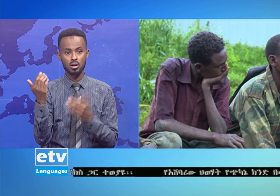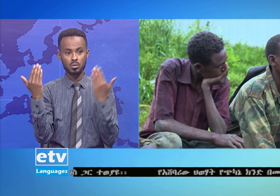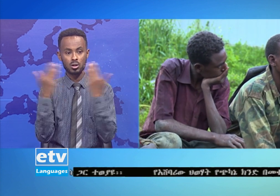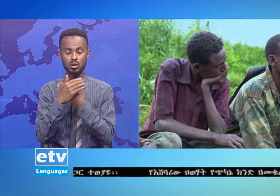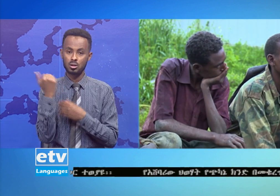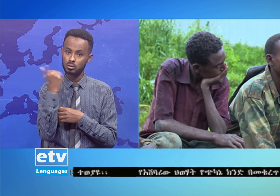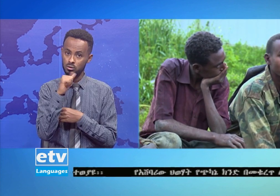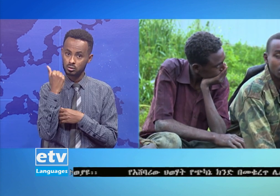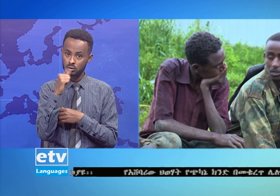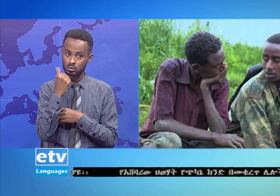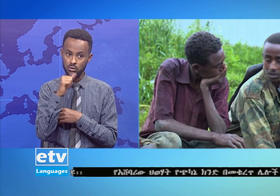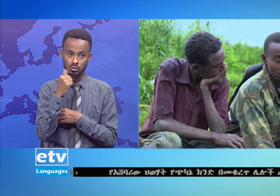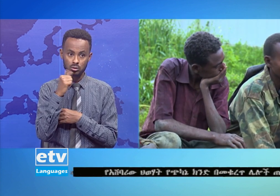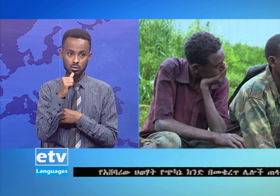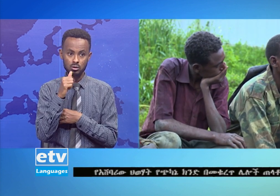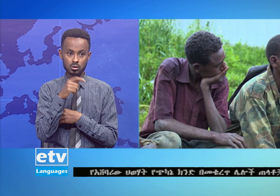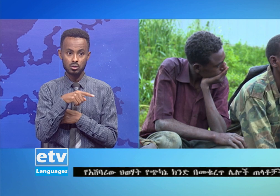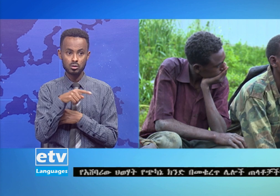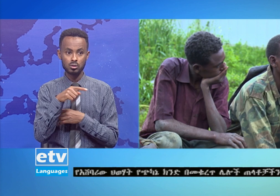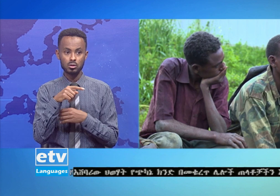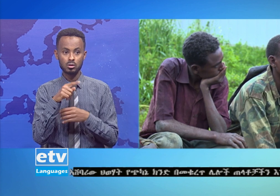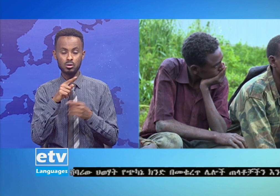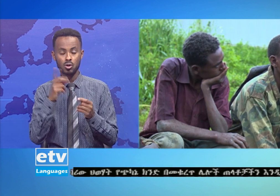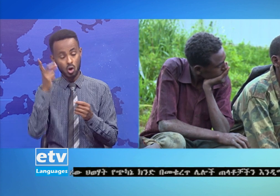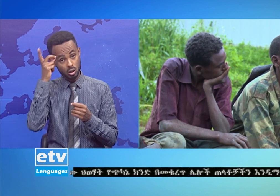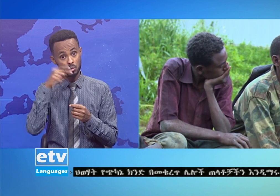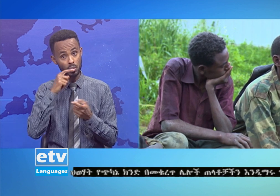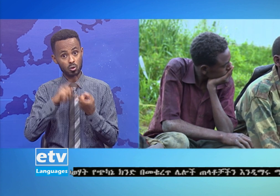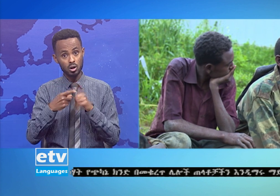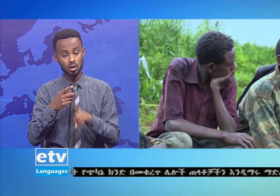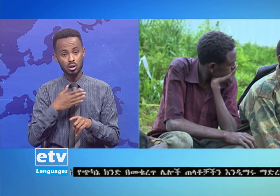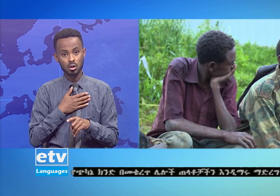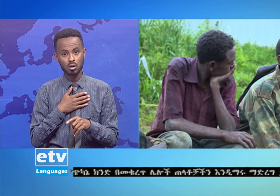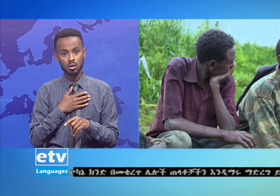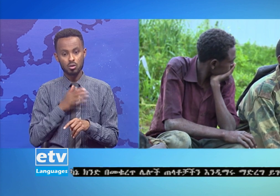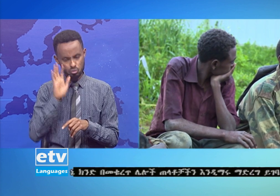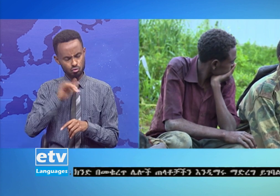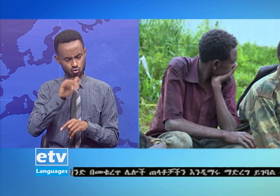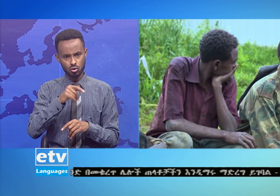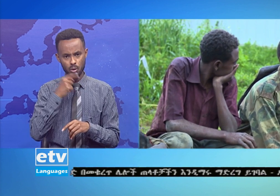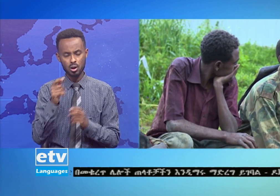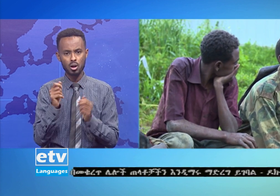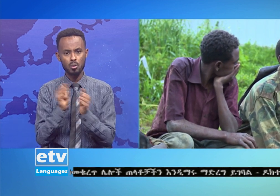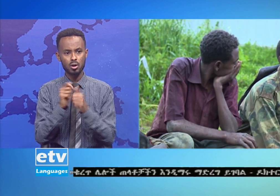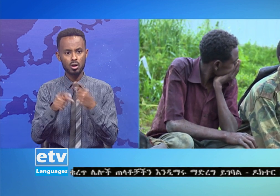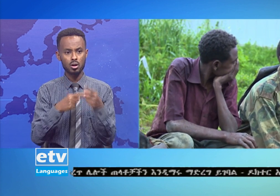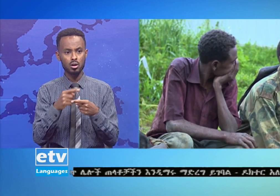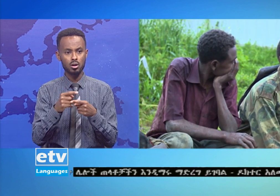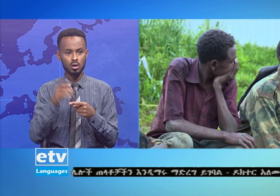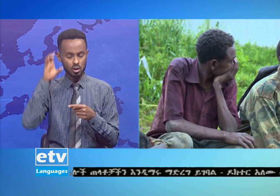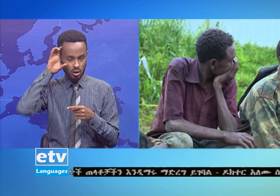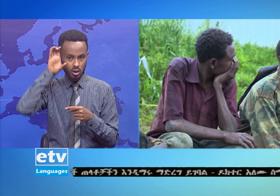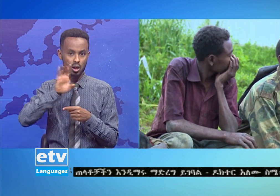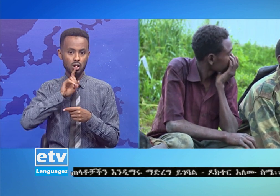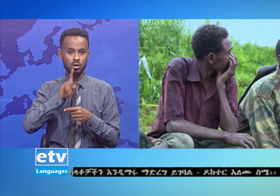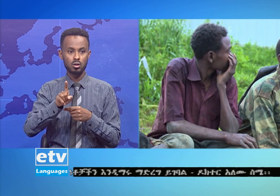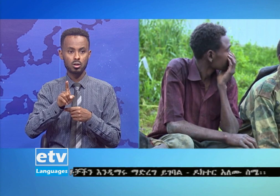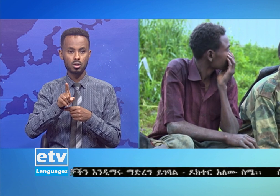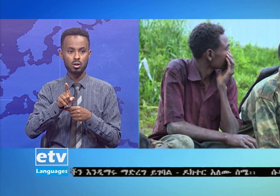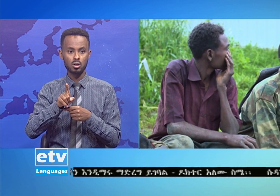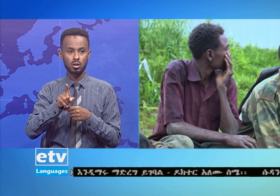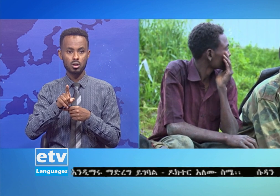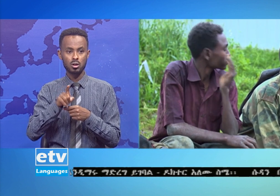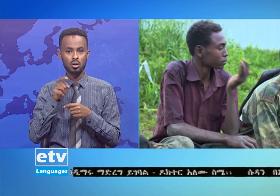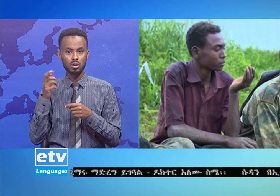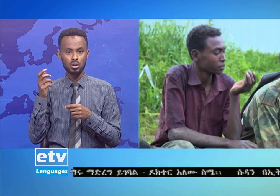ቤቱ አብረን ነበርን ዮሐንስ የሚባል ጓደኛ። ከዛ ኑ አለንና ሄድን። ግዳጅ ነው